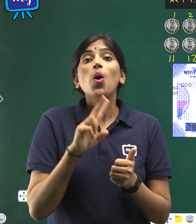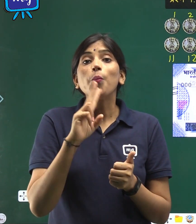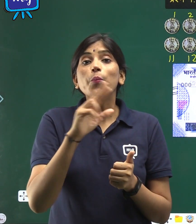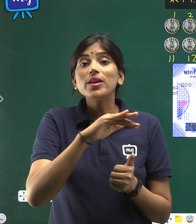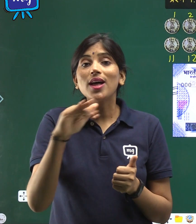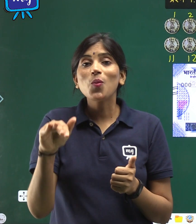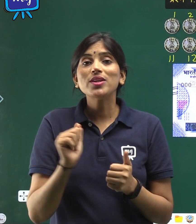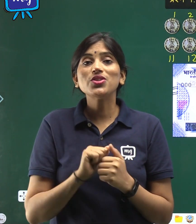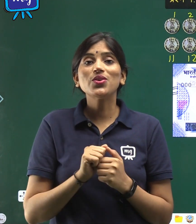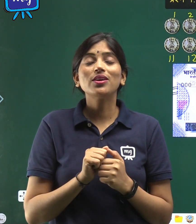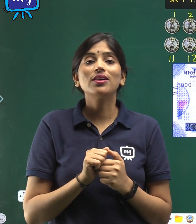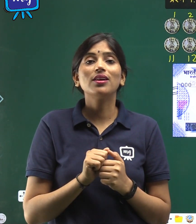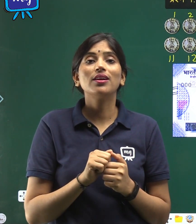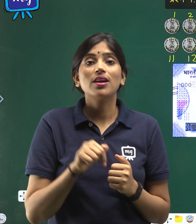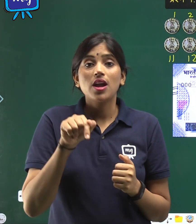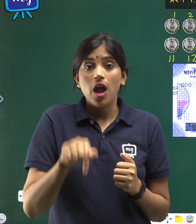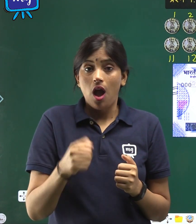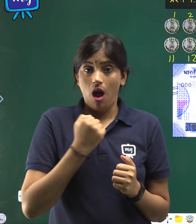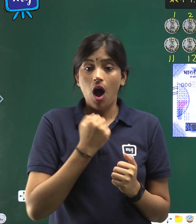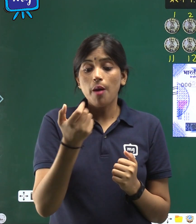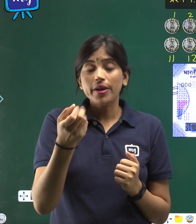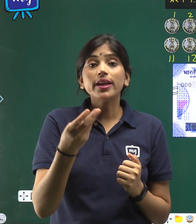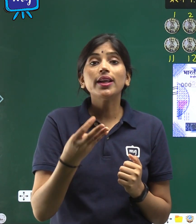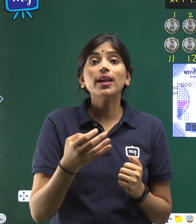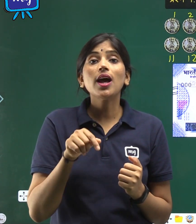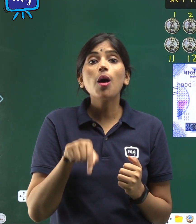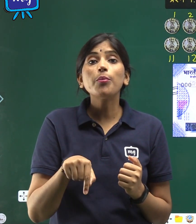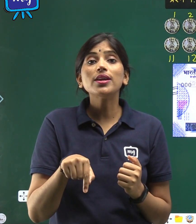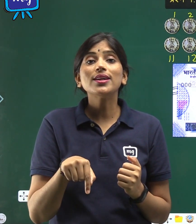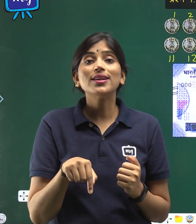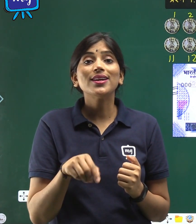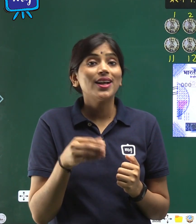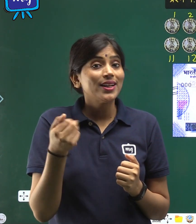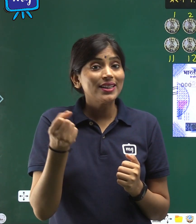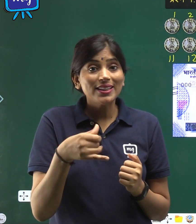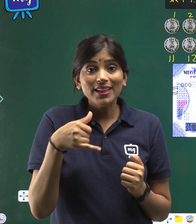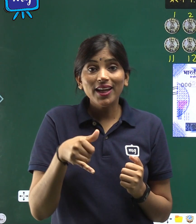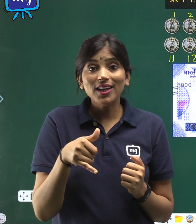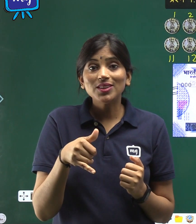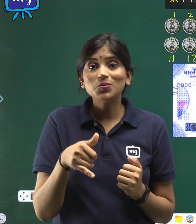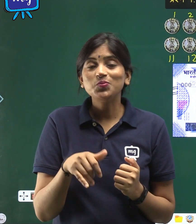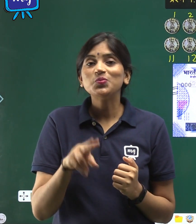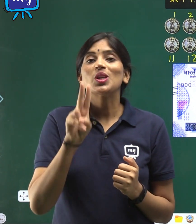बताओ बच्चों, हमने गिने ना अभी। कितने हैं?